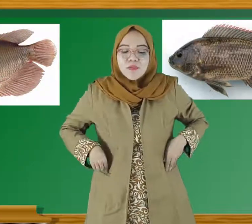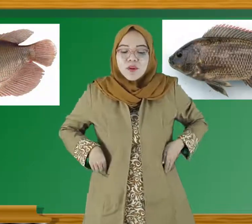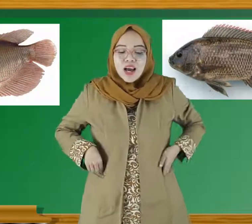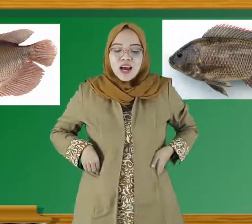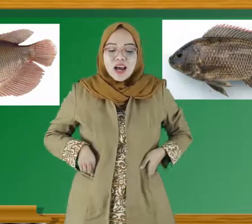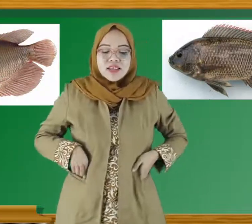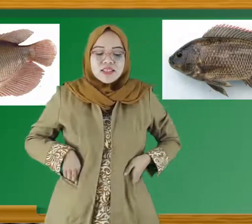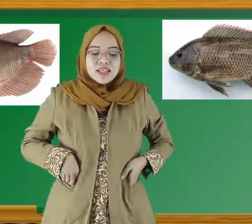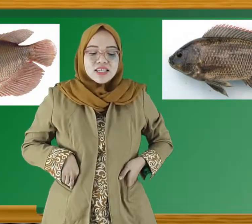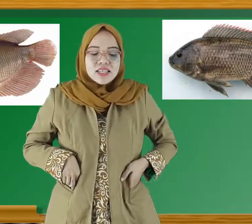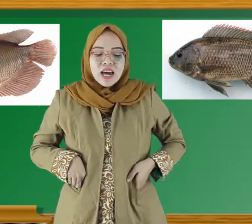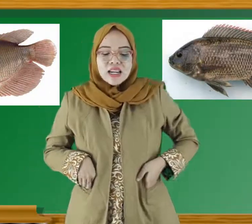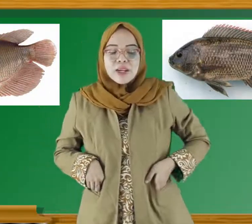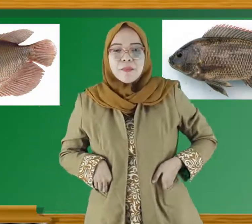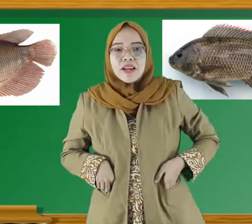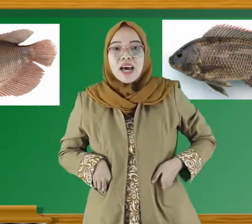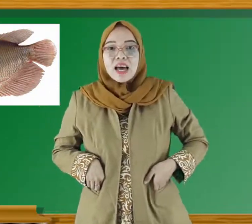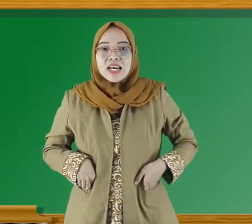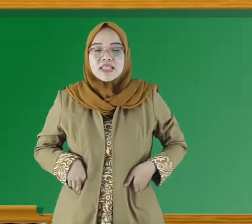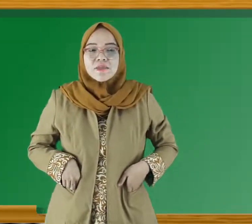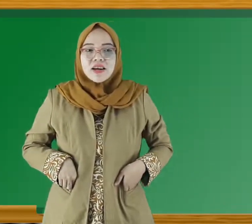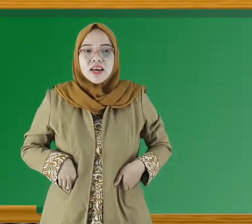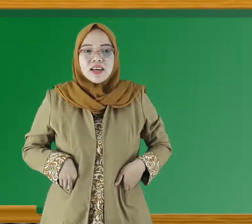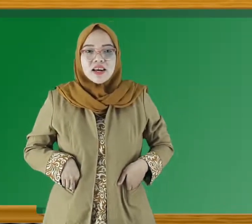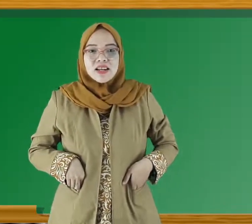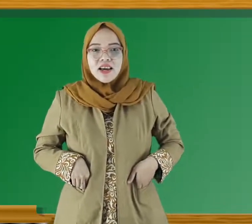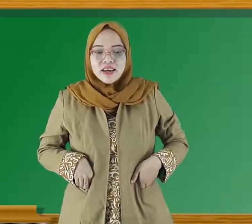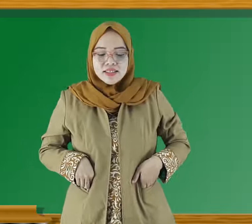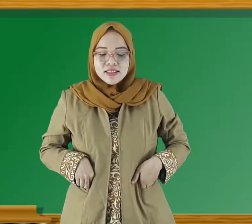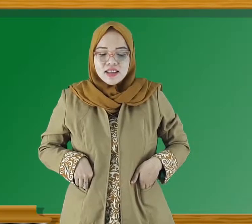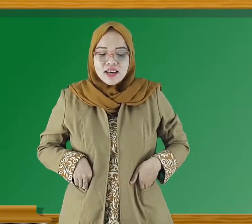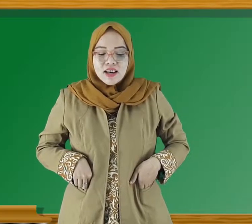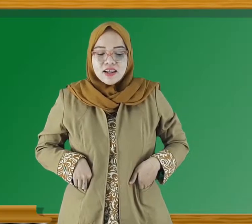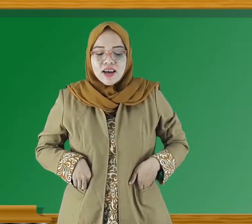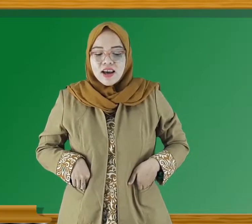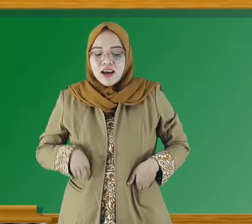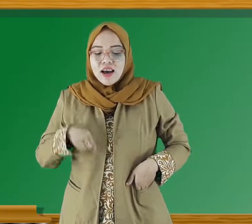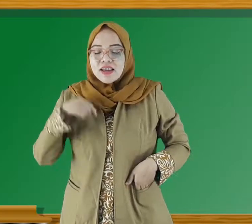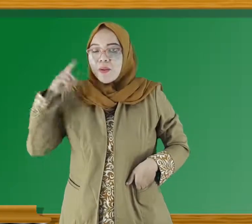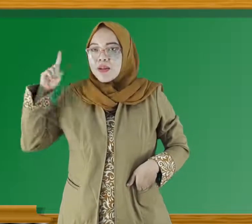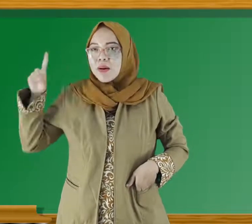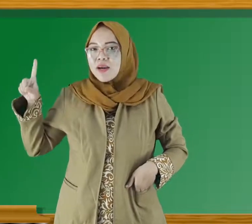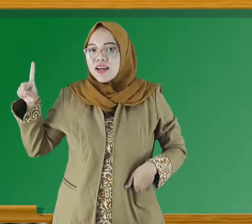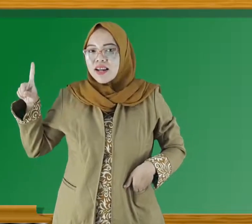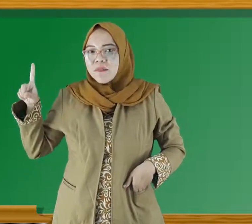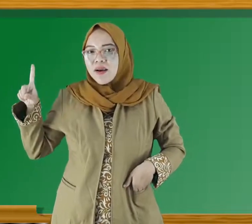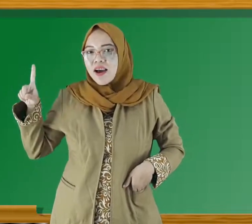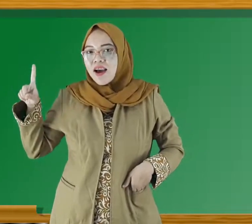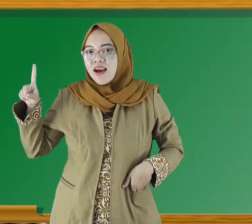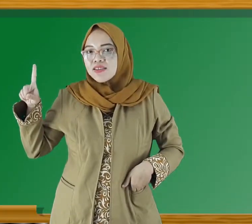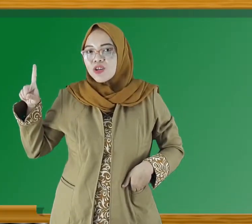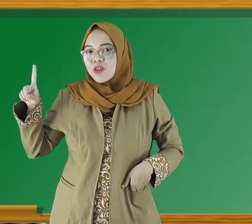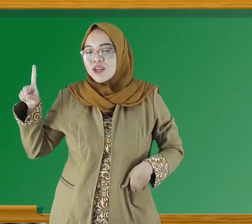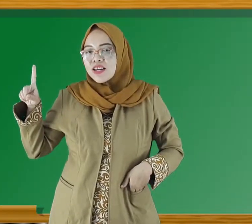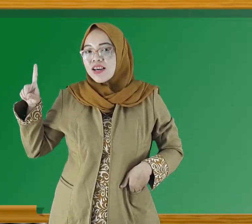pula jenis ikan yang dipelihara sebagai ikan hias. Nah, yang pertama ikan apa? Contohnya